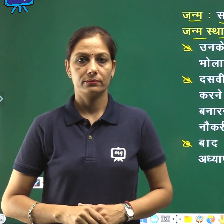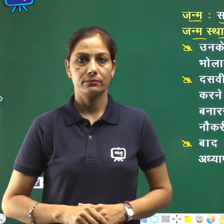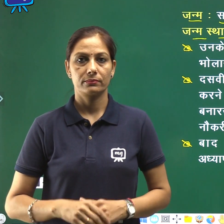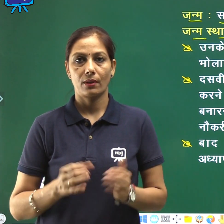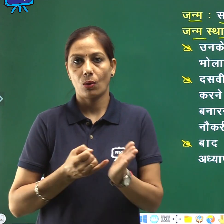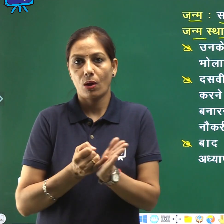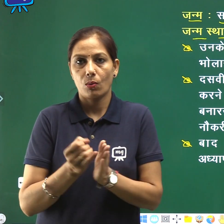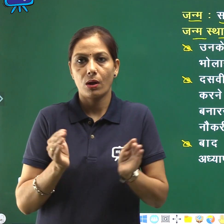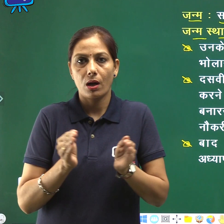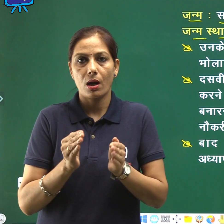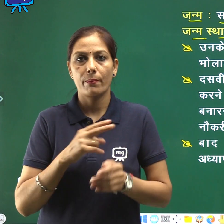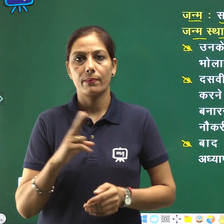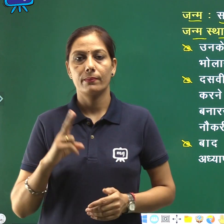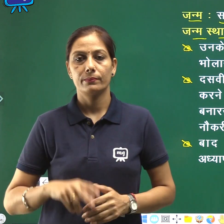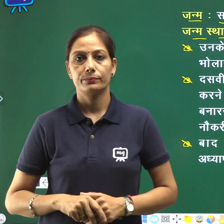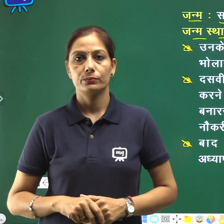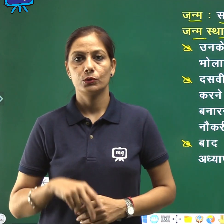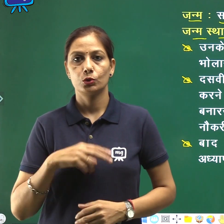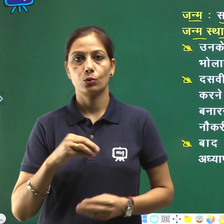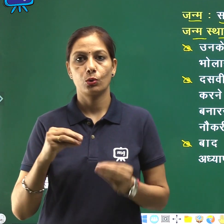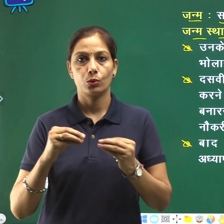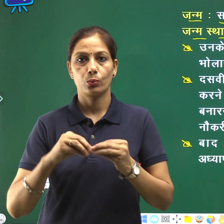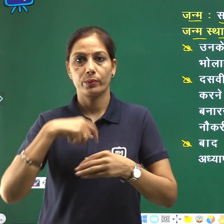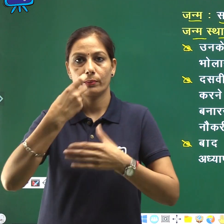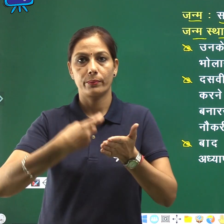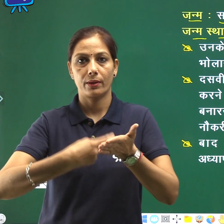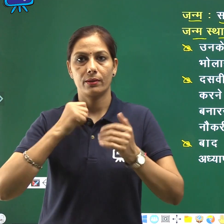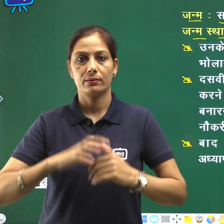उनवास गांव है जो बिहार में है।